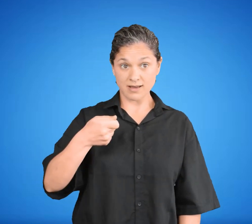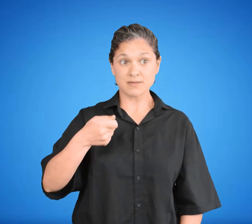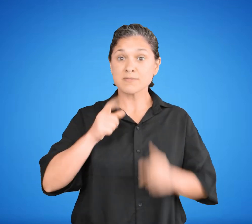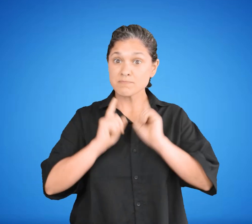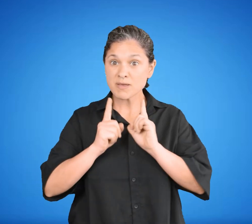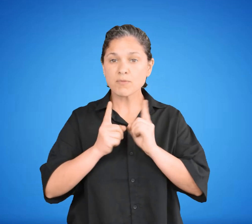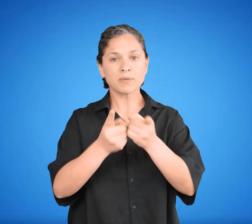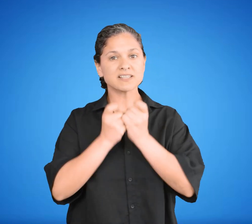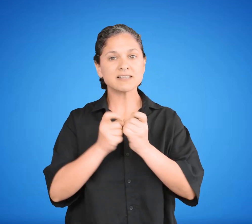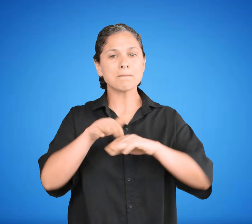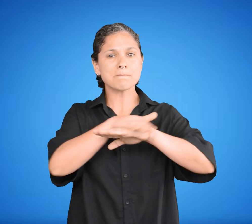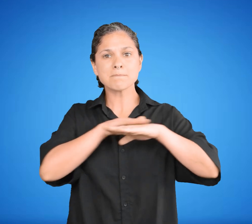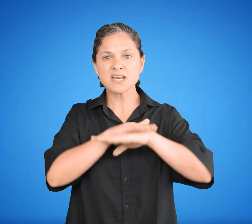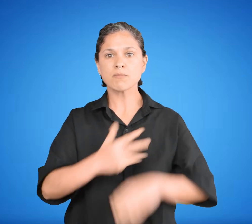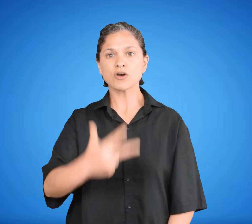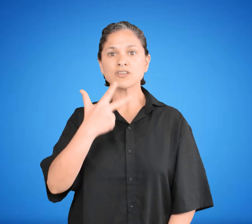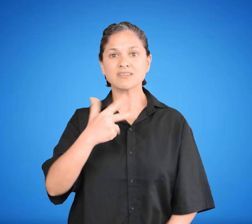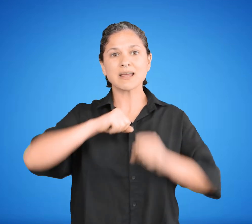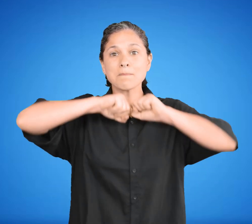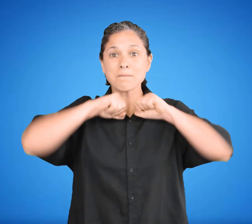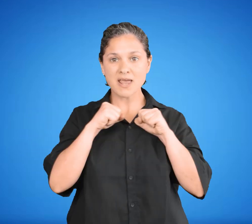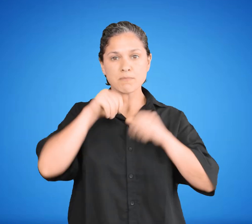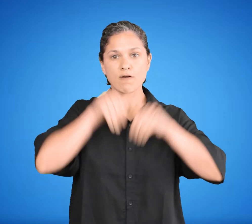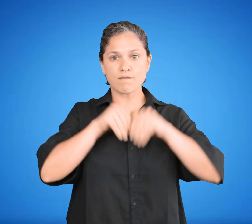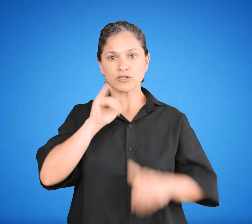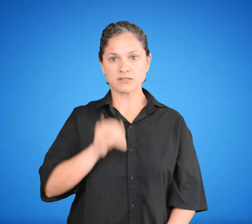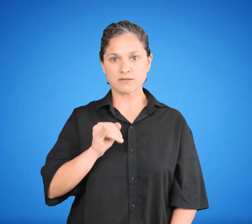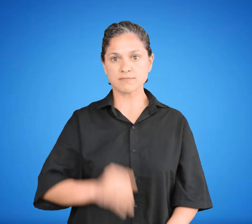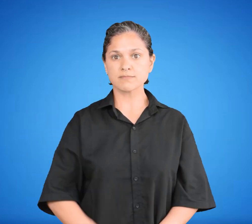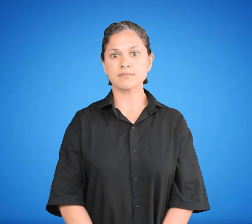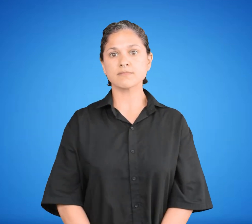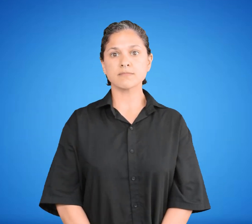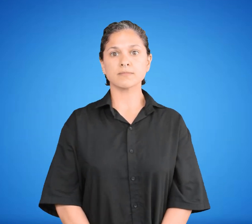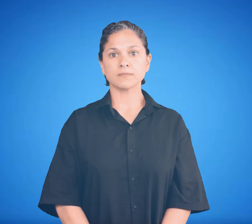324 salvo que se adopten por dos tercios de votos del total de sus componentes